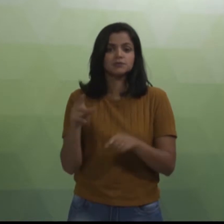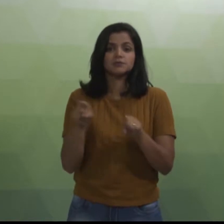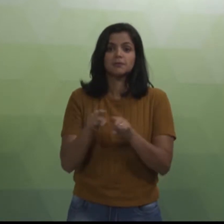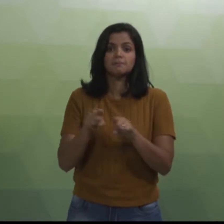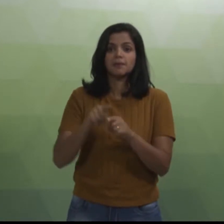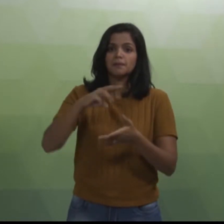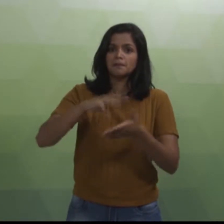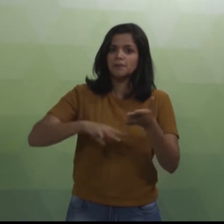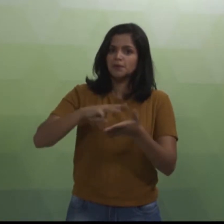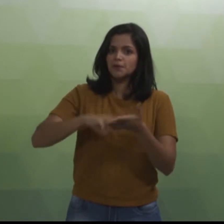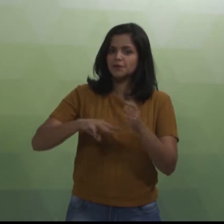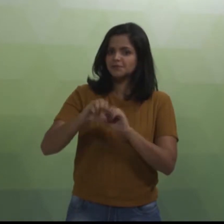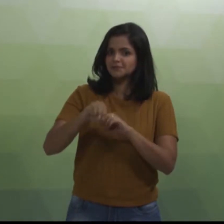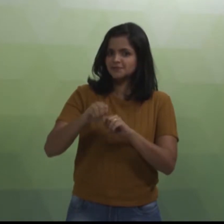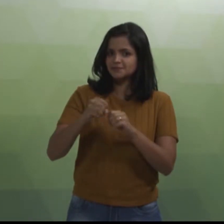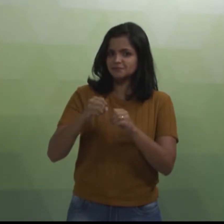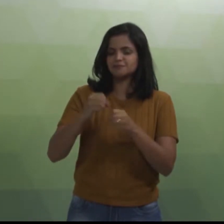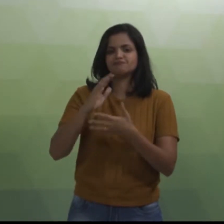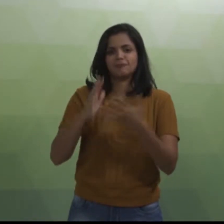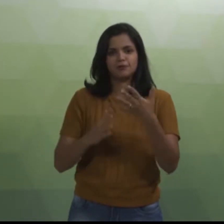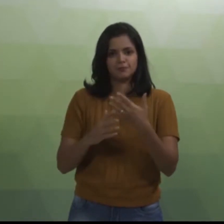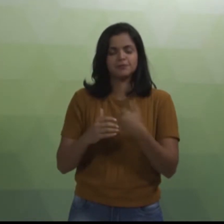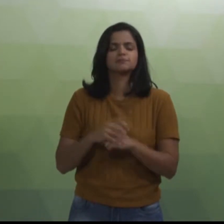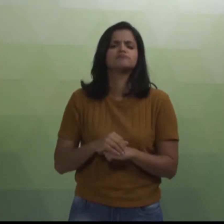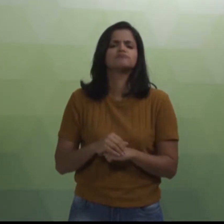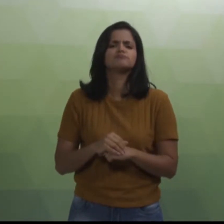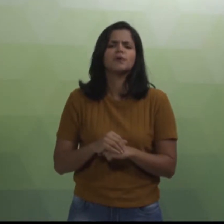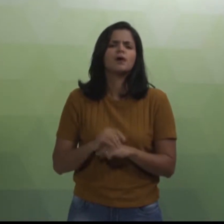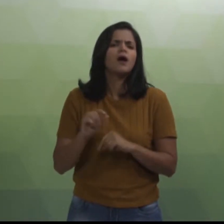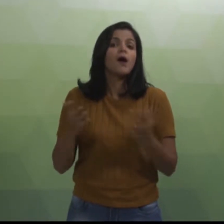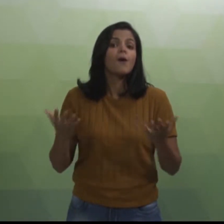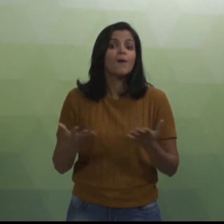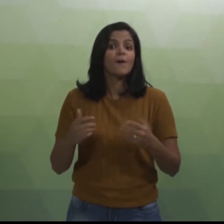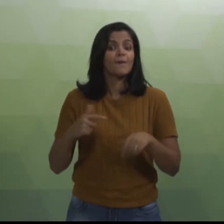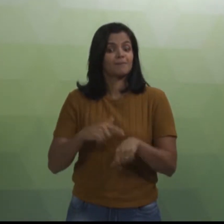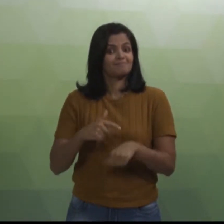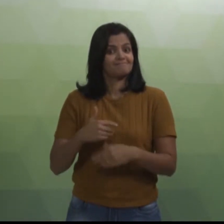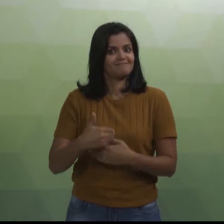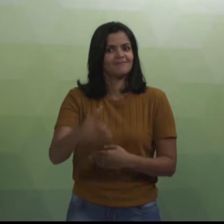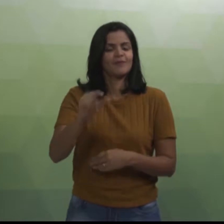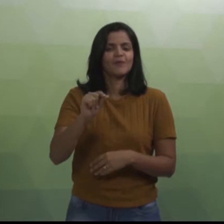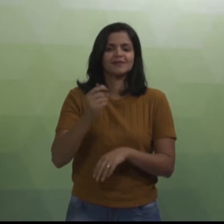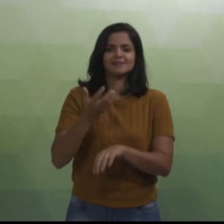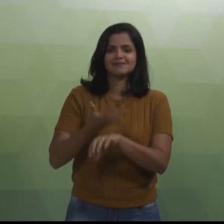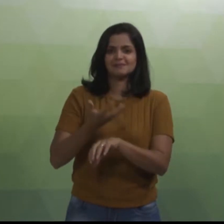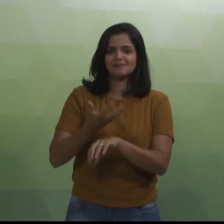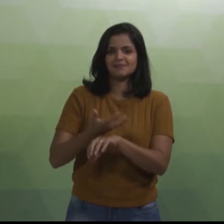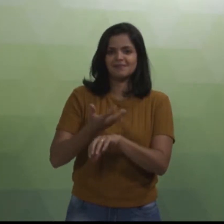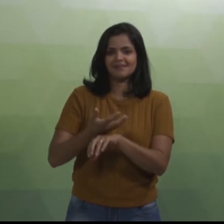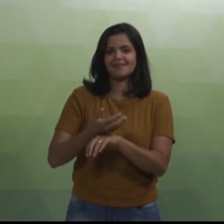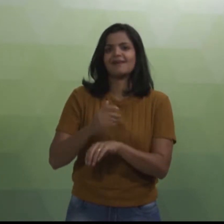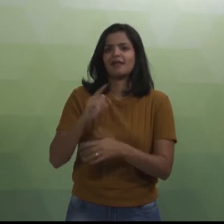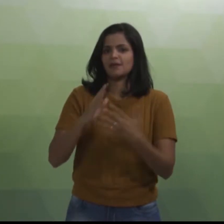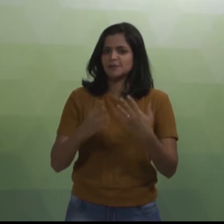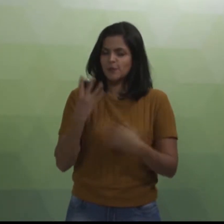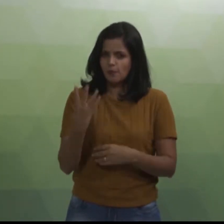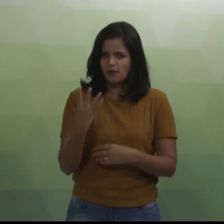Já trabalhei com vocês a disciplina Escrita de Sinais 2, Metodologia do Ensino da Libras. E agora daremos